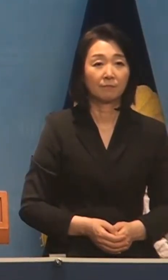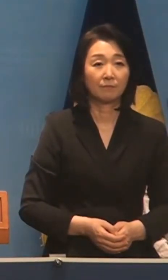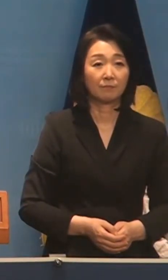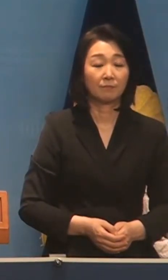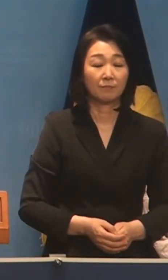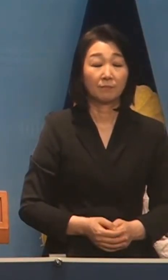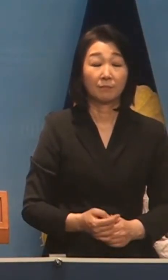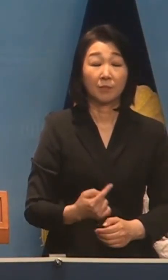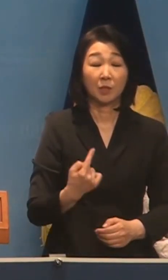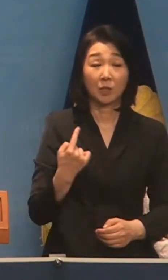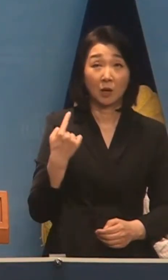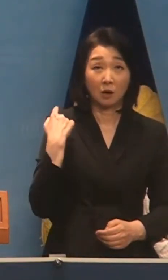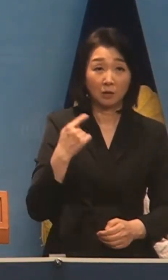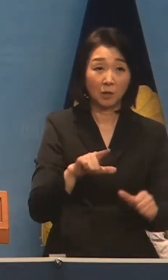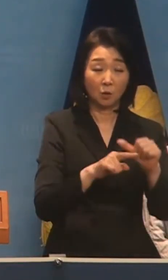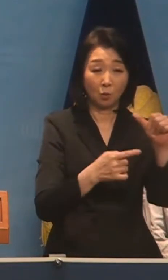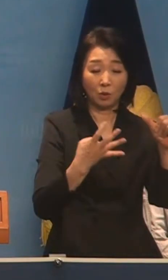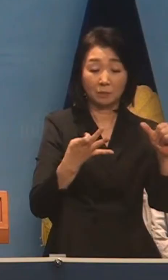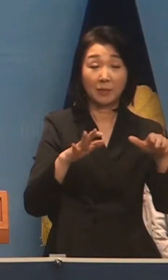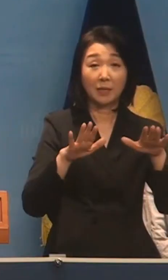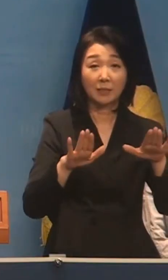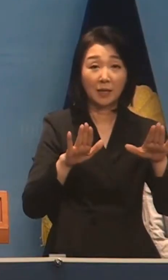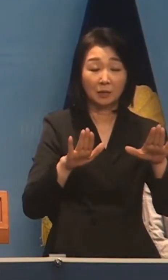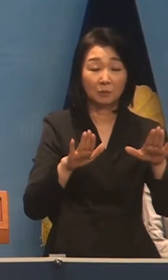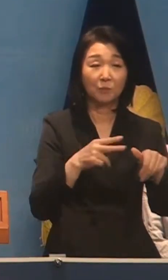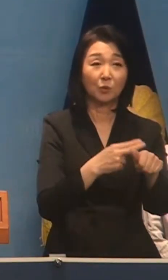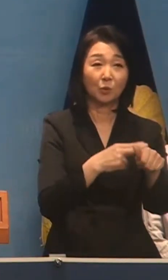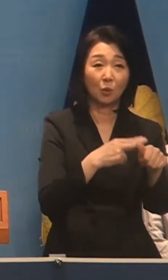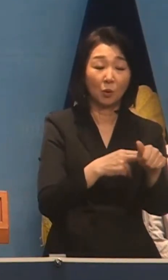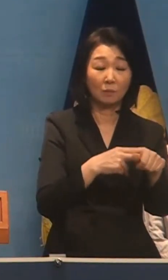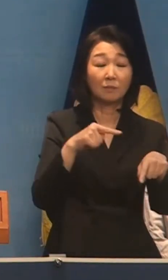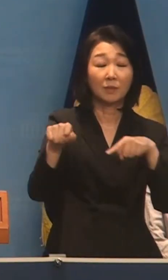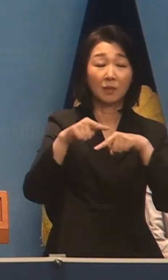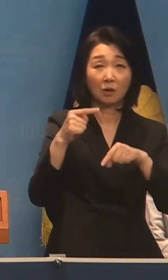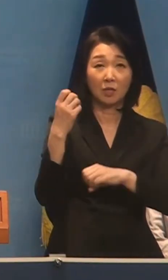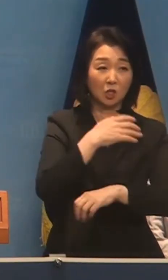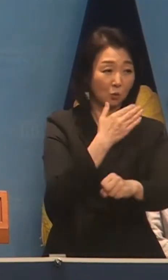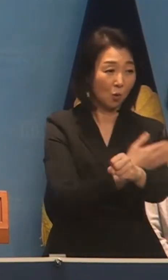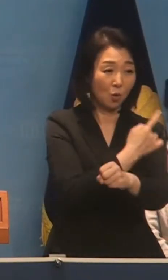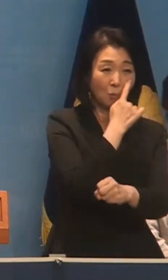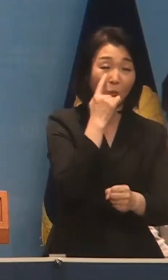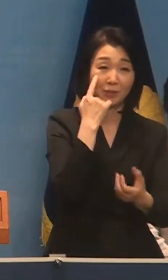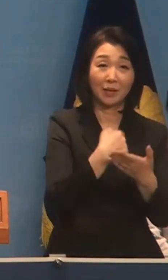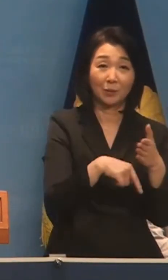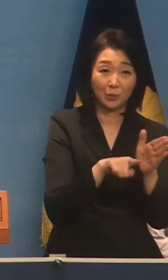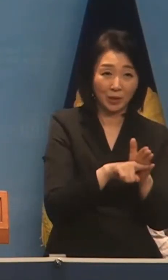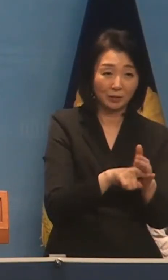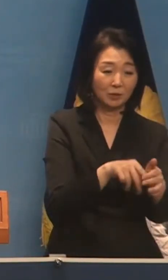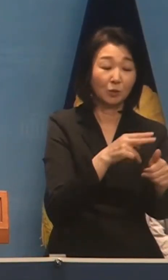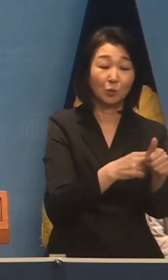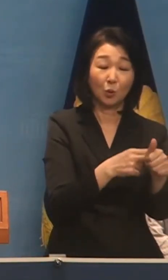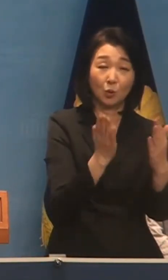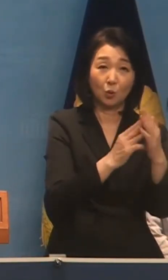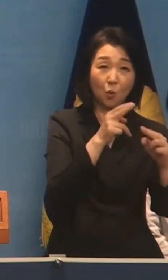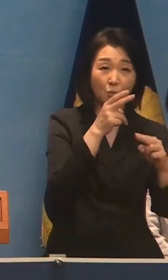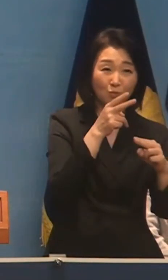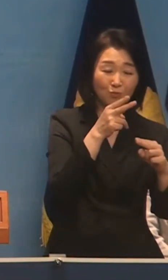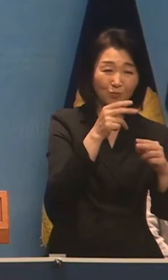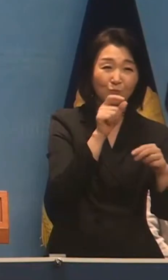어제인 14일 저는 교원의 정치적 기본권 보장을 위한